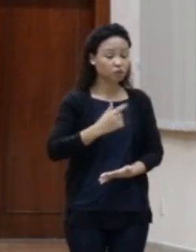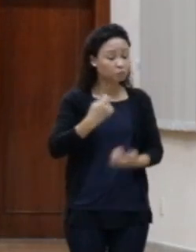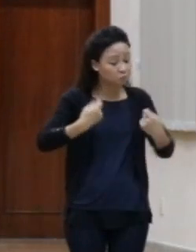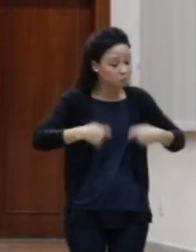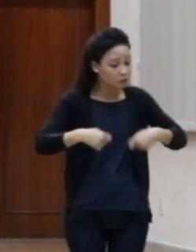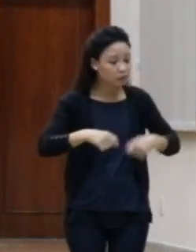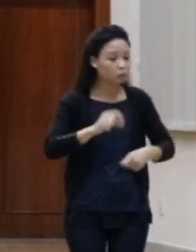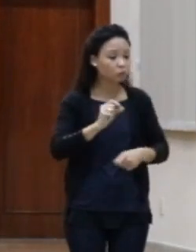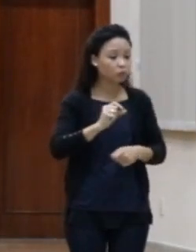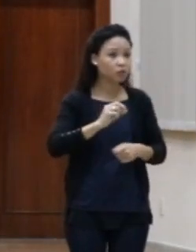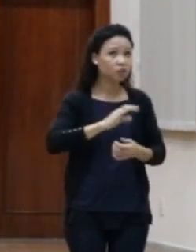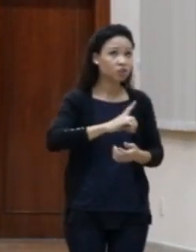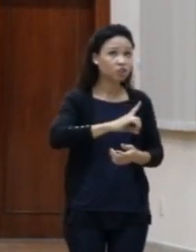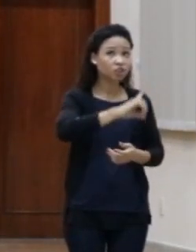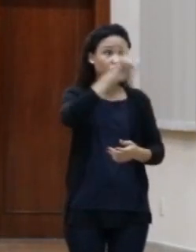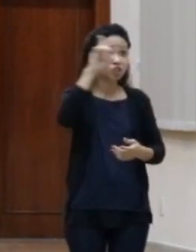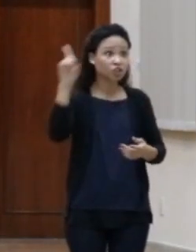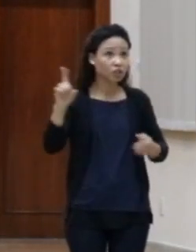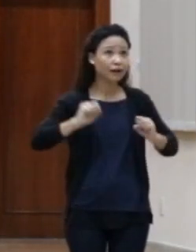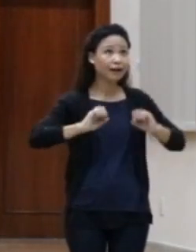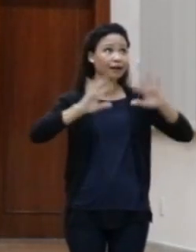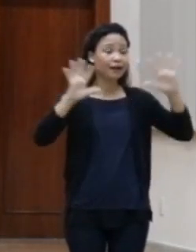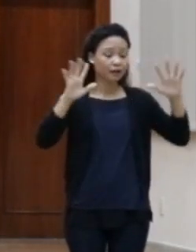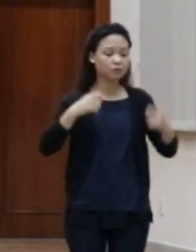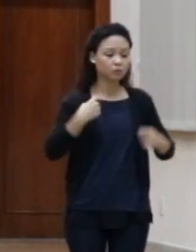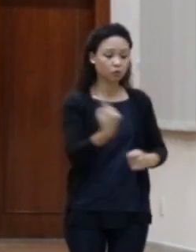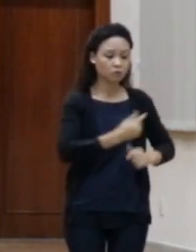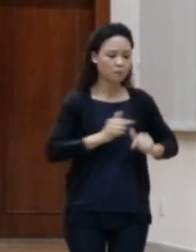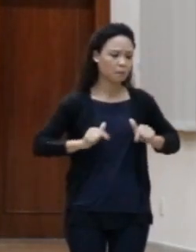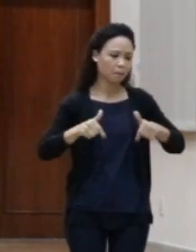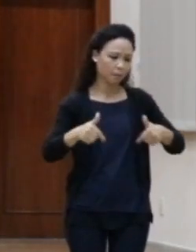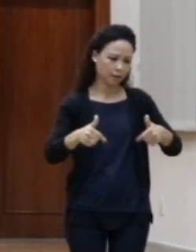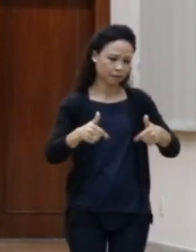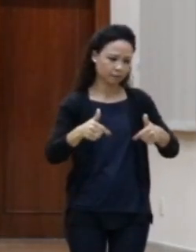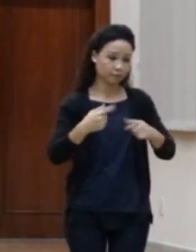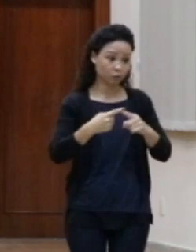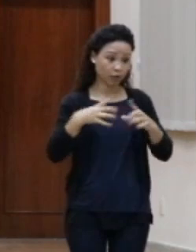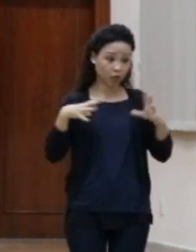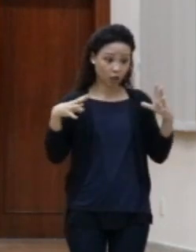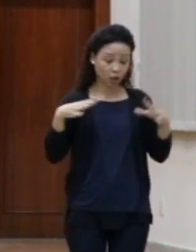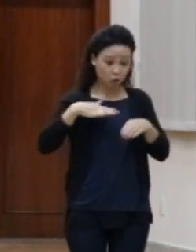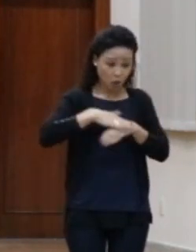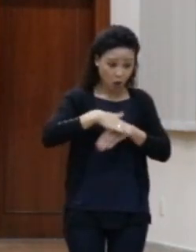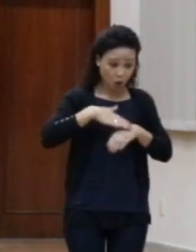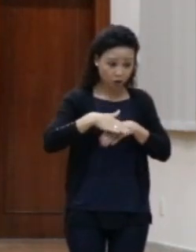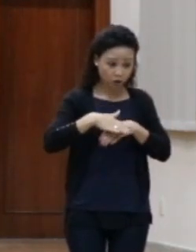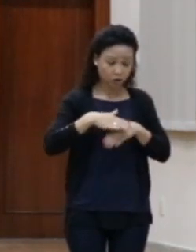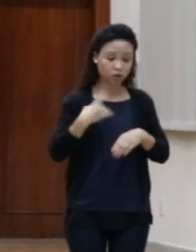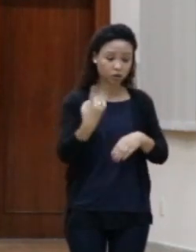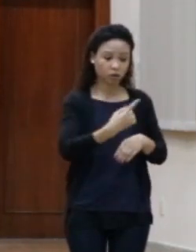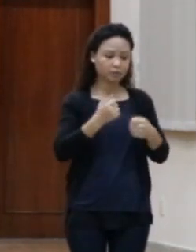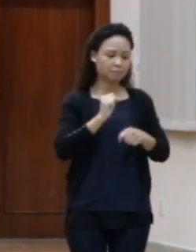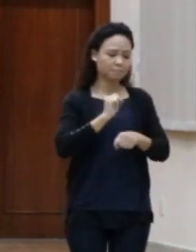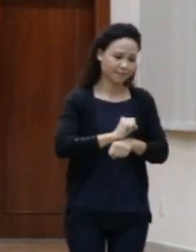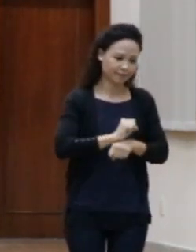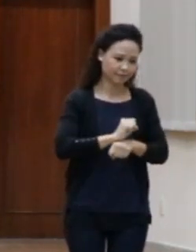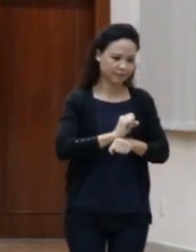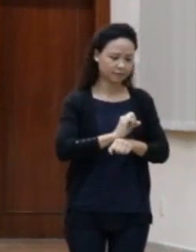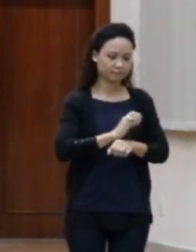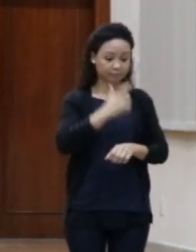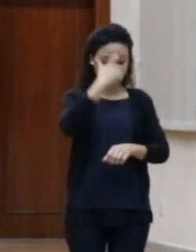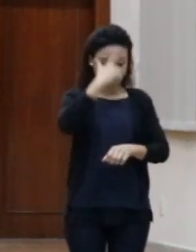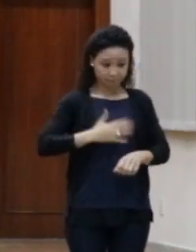A noite se aproxima, quando ninguém pode trabalhar. Enquanto estou no mundo, sou a luz do